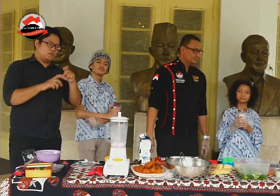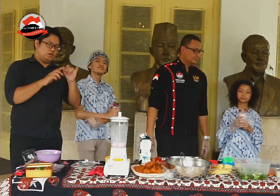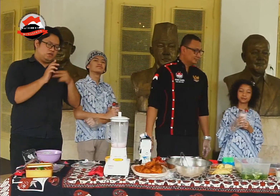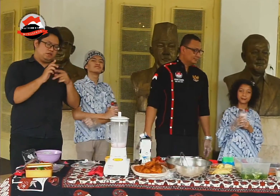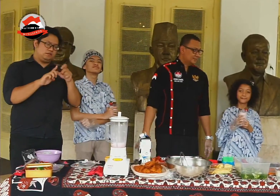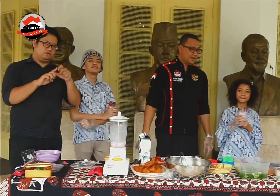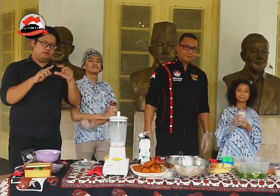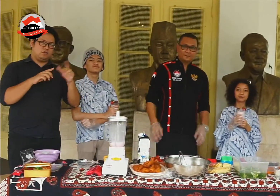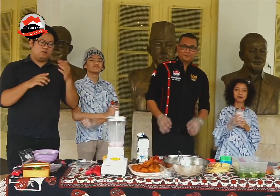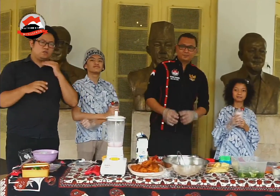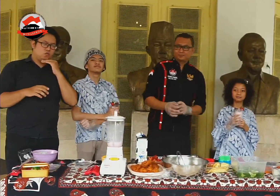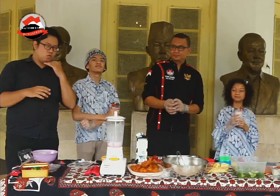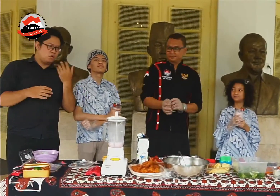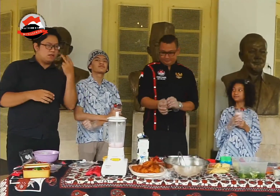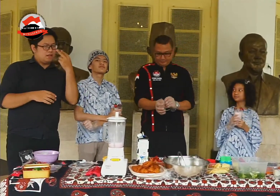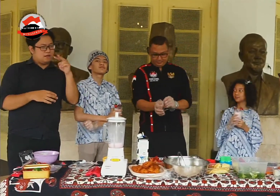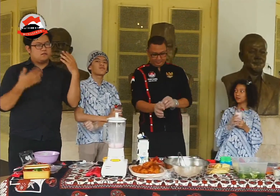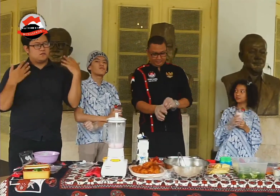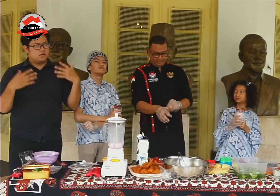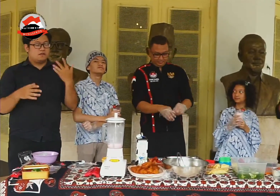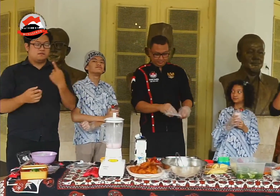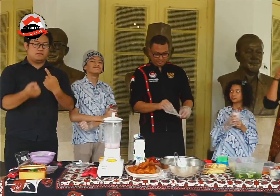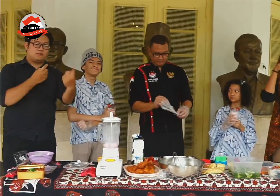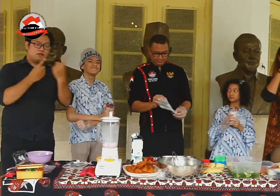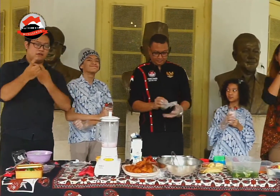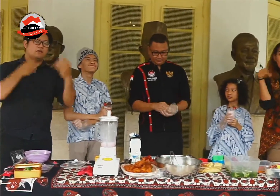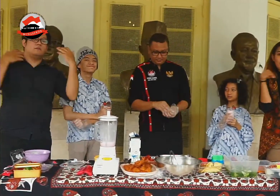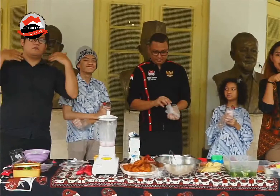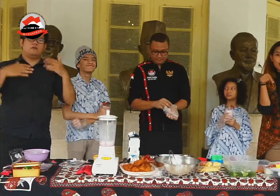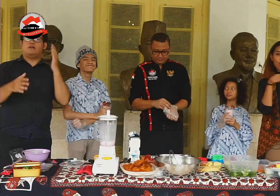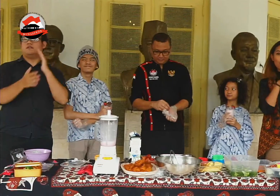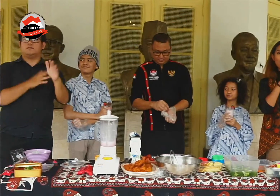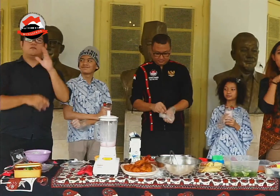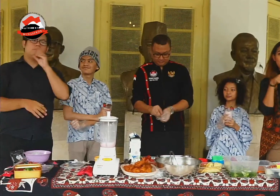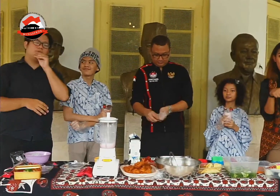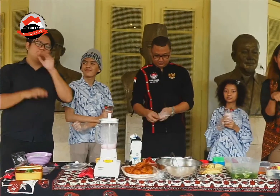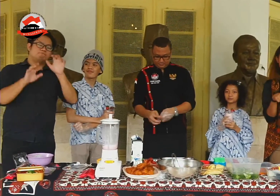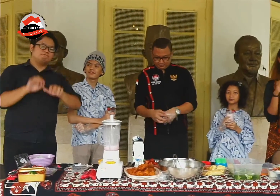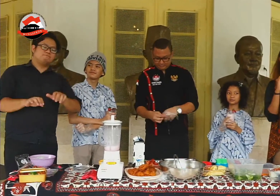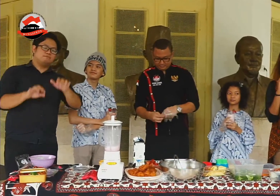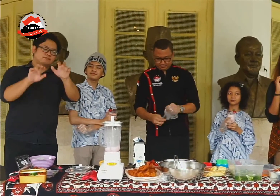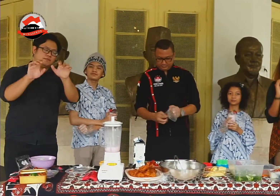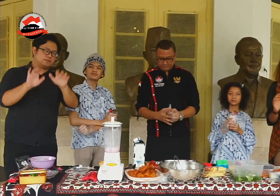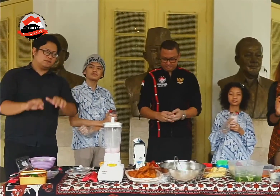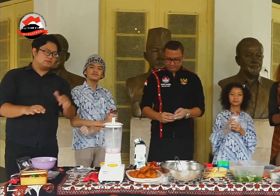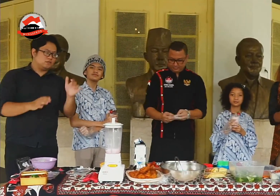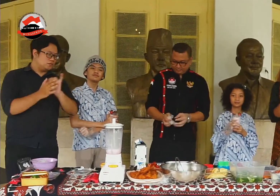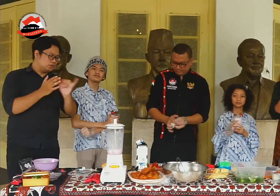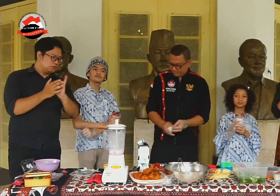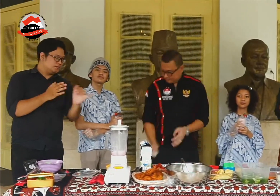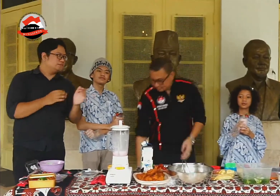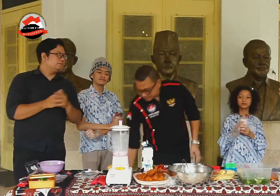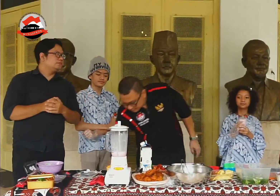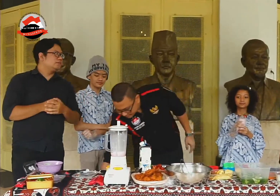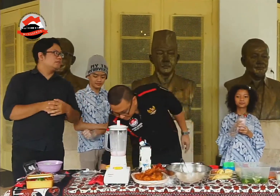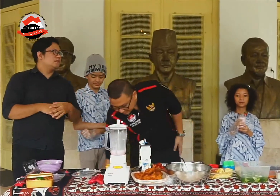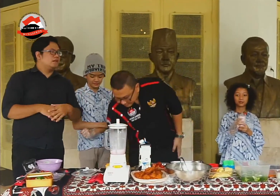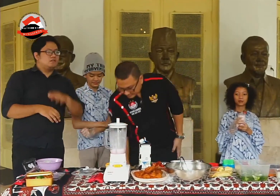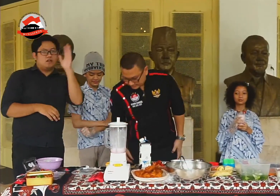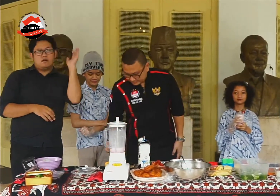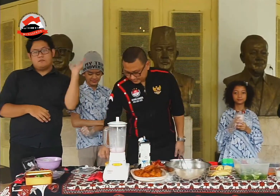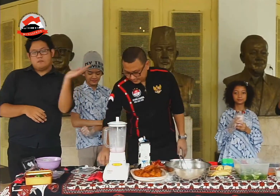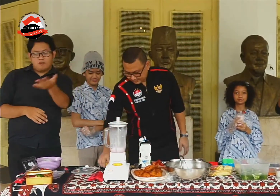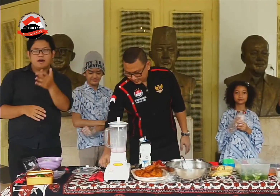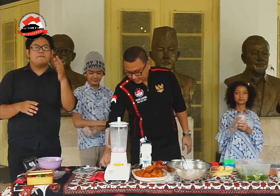sudah ngeliat. Yeah. Siapa yang mau bertanya, boleh langsung komen aja di kolom komentar yang mau bertanya. Apapun